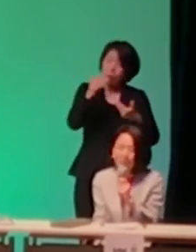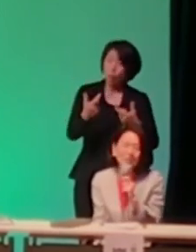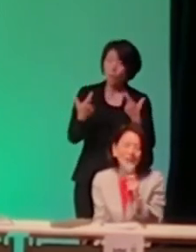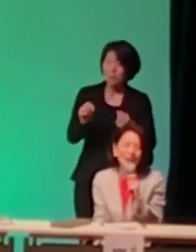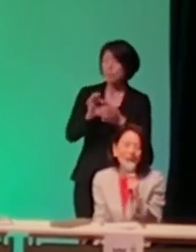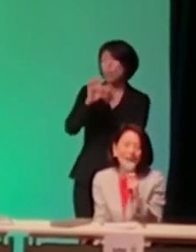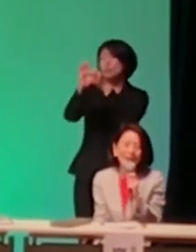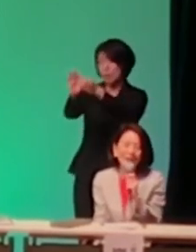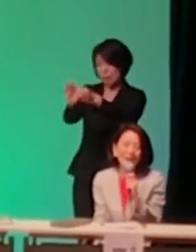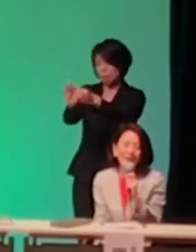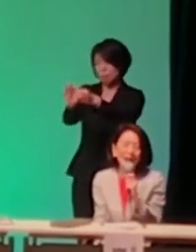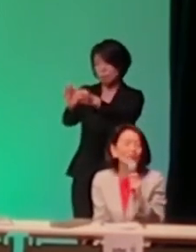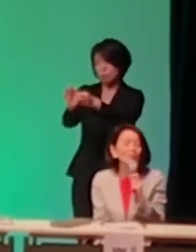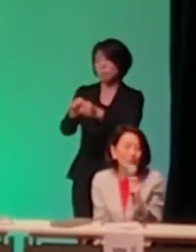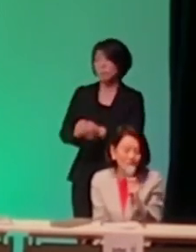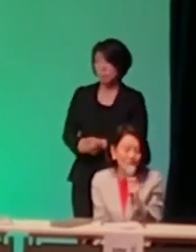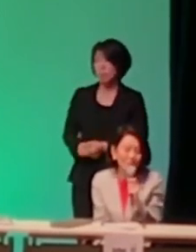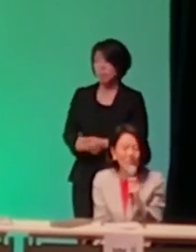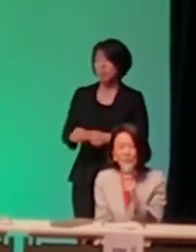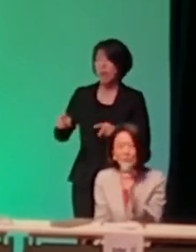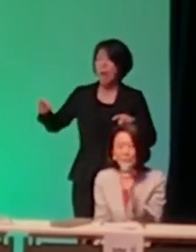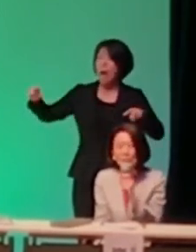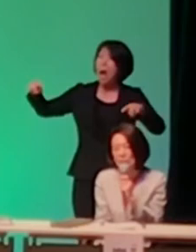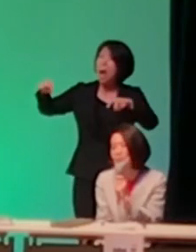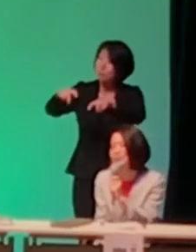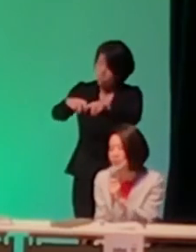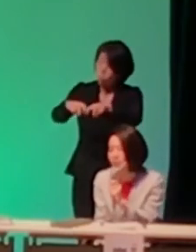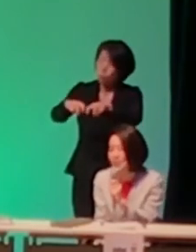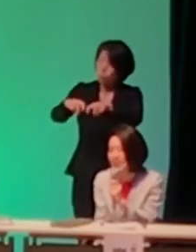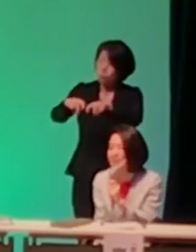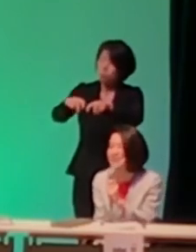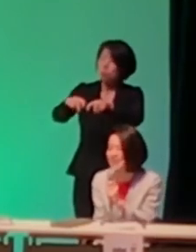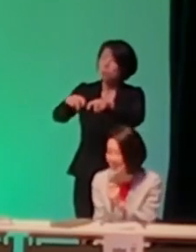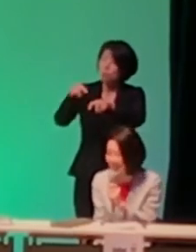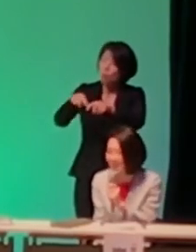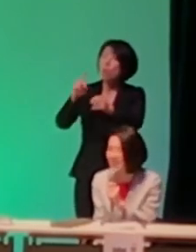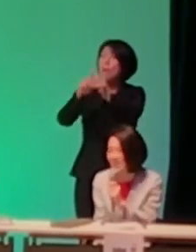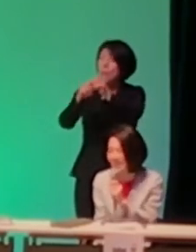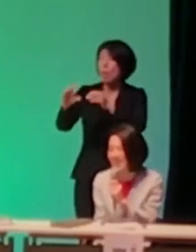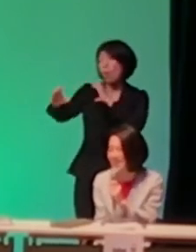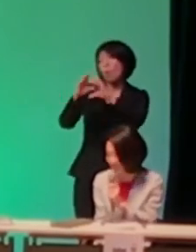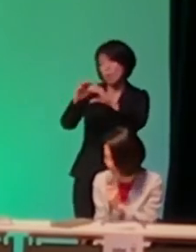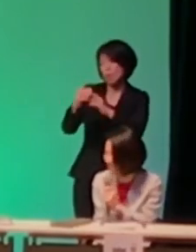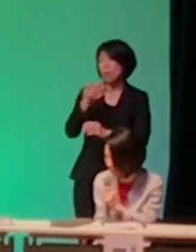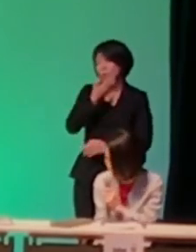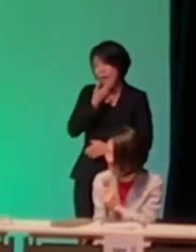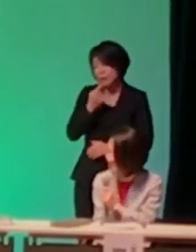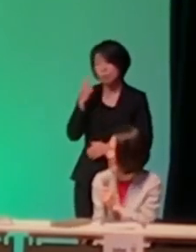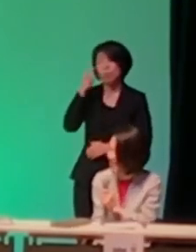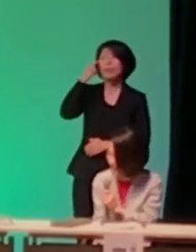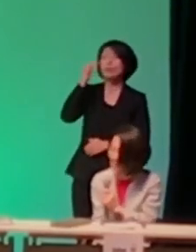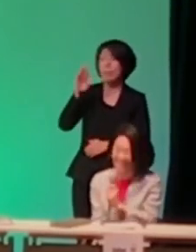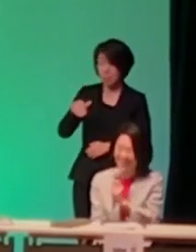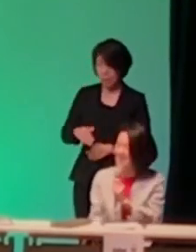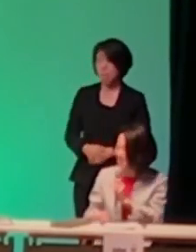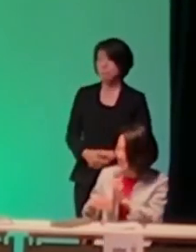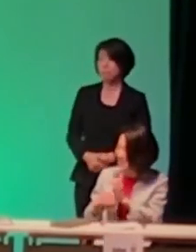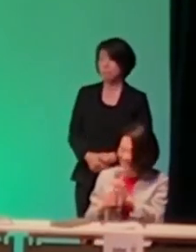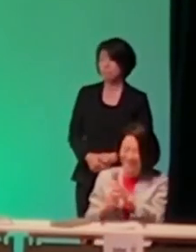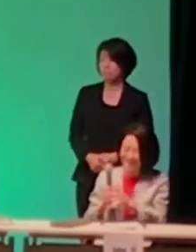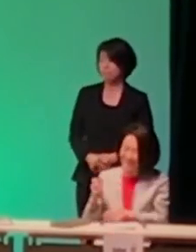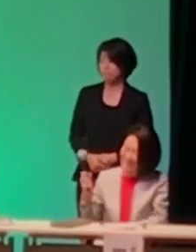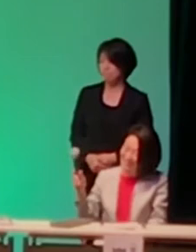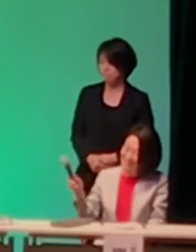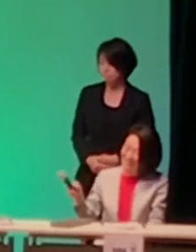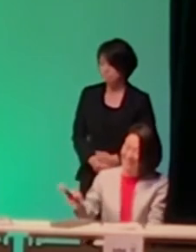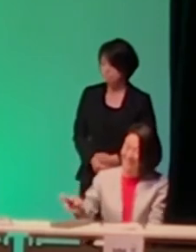える、そして、歩み寄る、そういったことをコミュニケーションが大切なんだなということに気づかれました。はい、以上となります